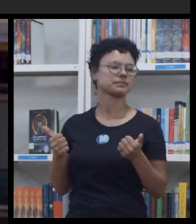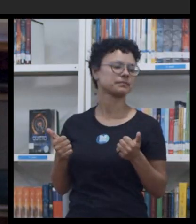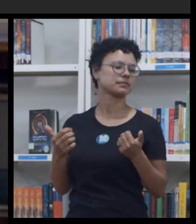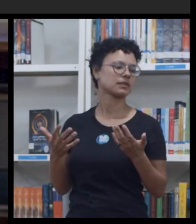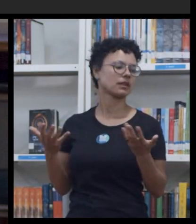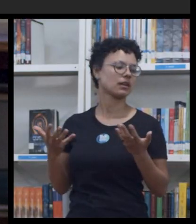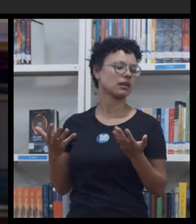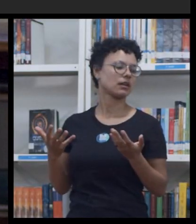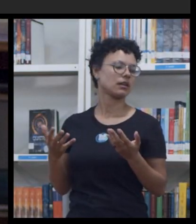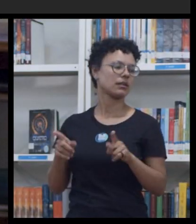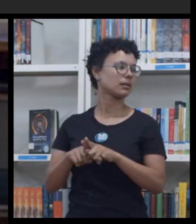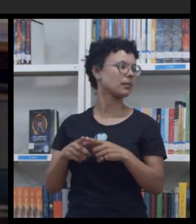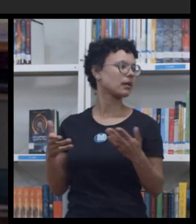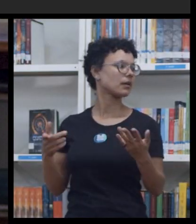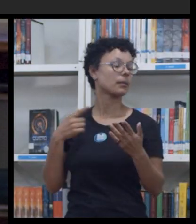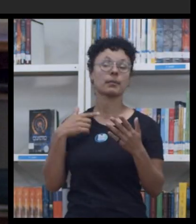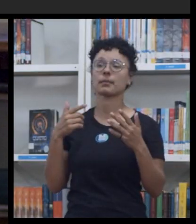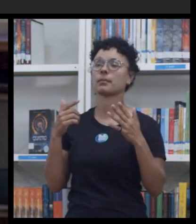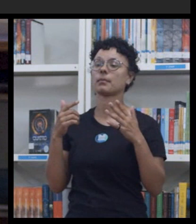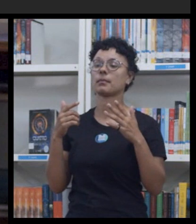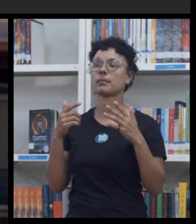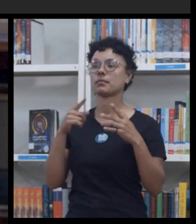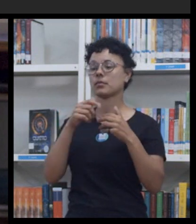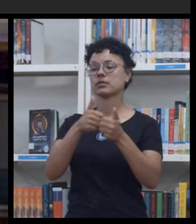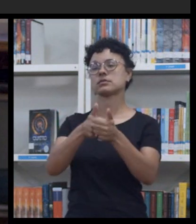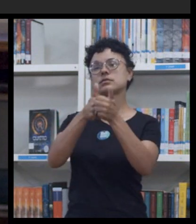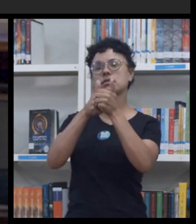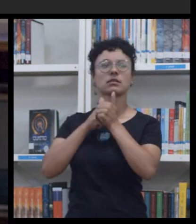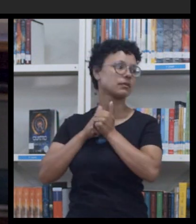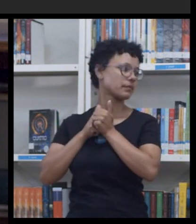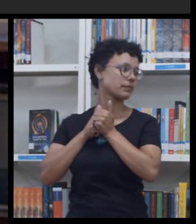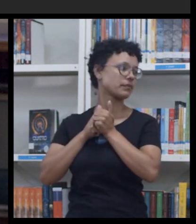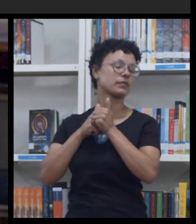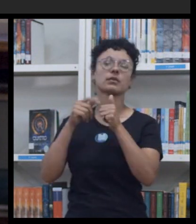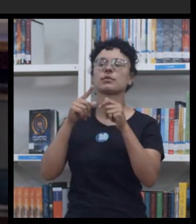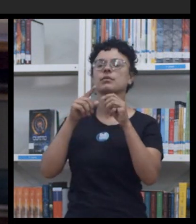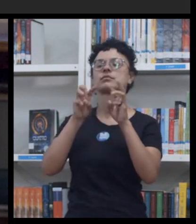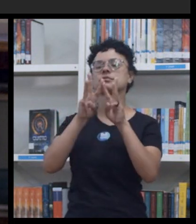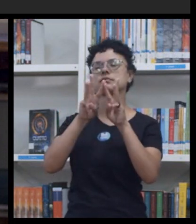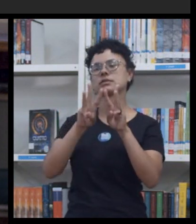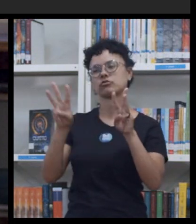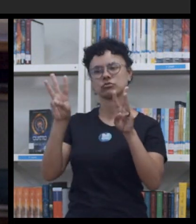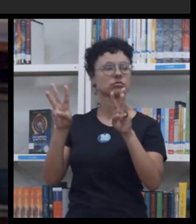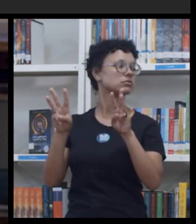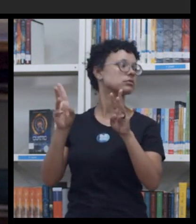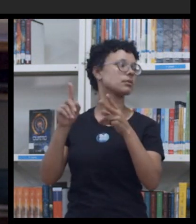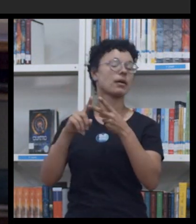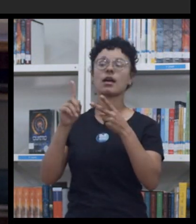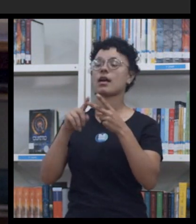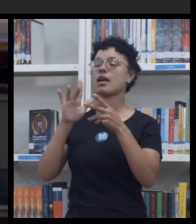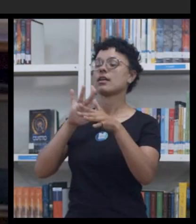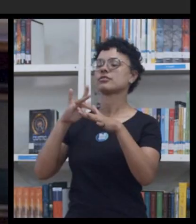eu queria deixar com vocês para seguirem a gente, né, o nosso site, a nossa